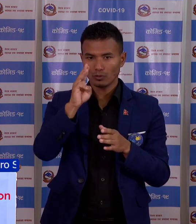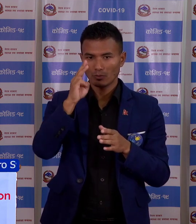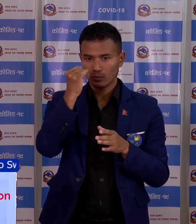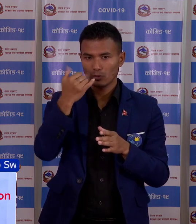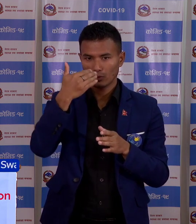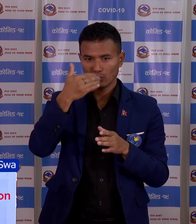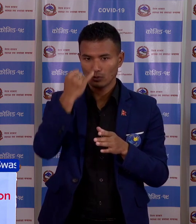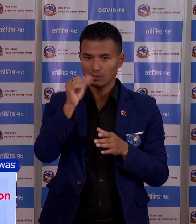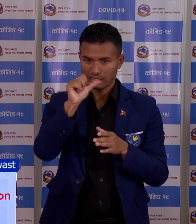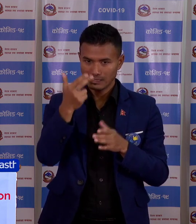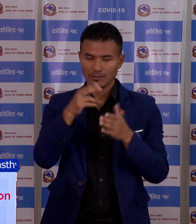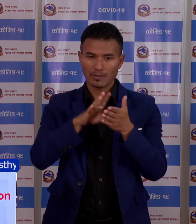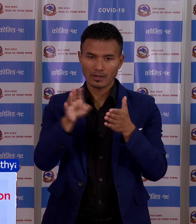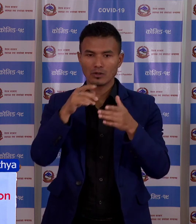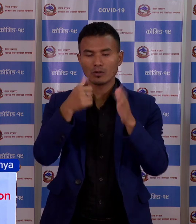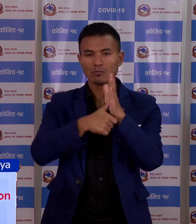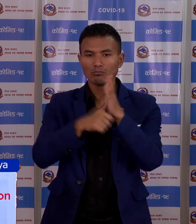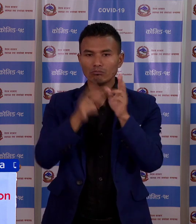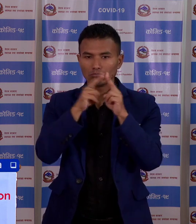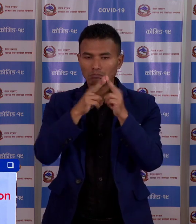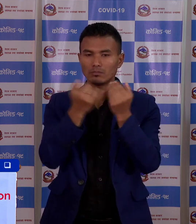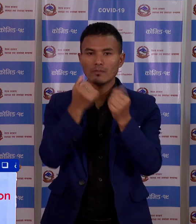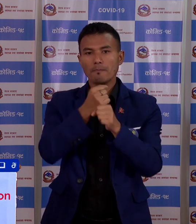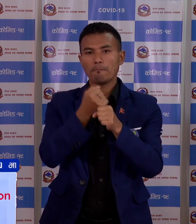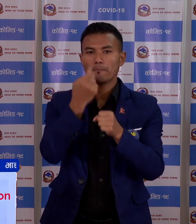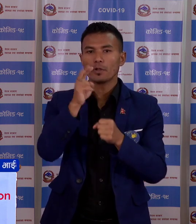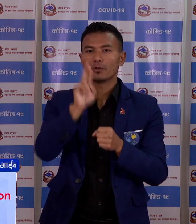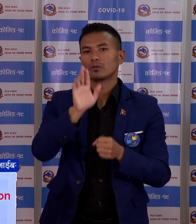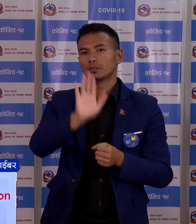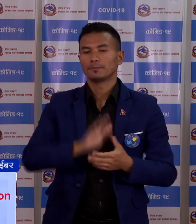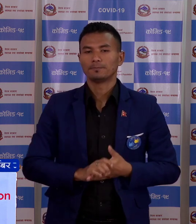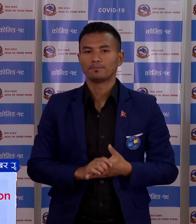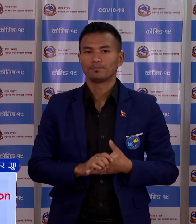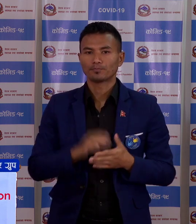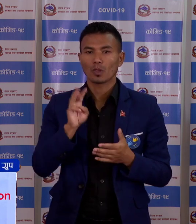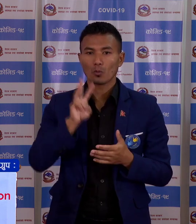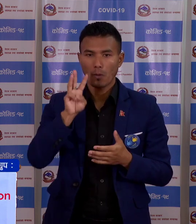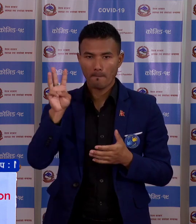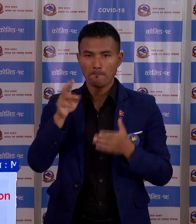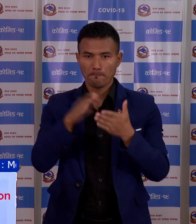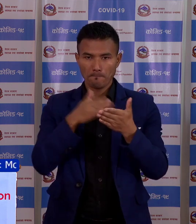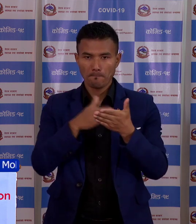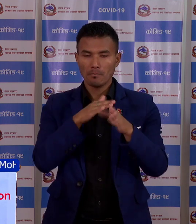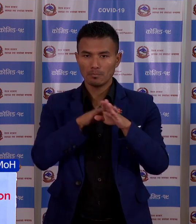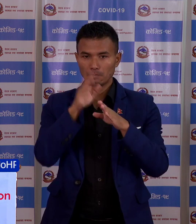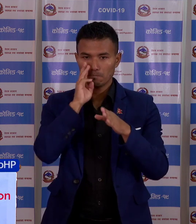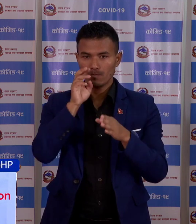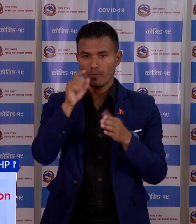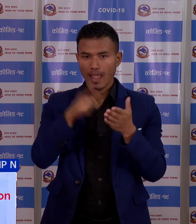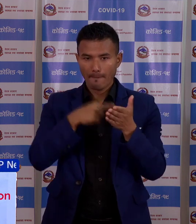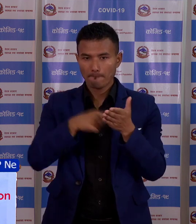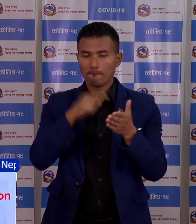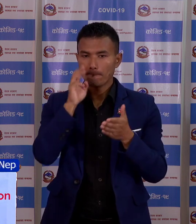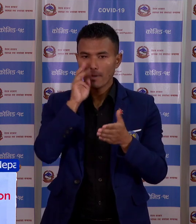मारफत कंट्यक्त्रेशिंग को कार्य भहिरयको छो। इवएपेज हरूमा र एप्लिकेशन